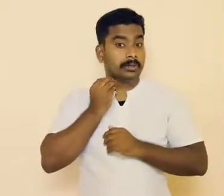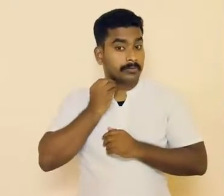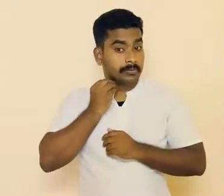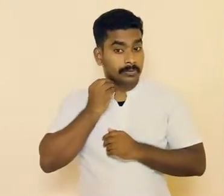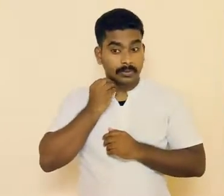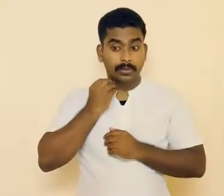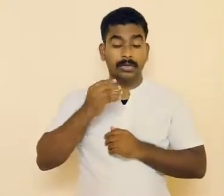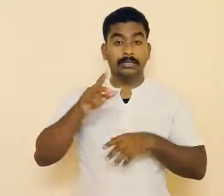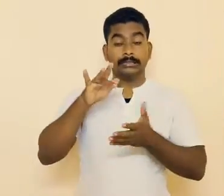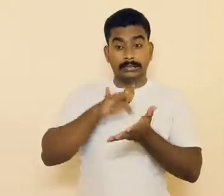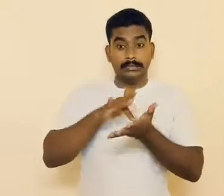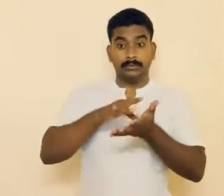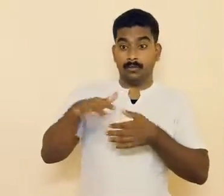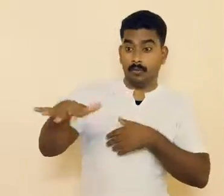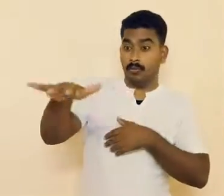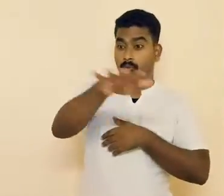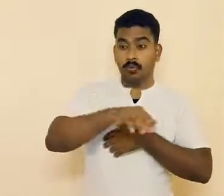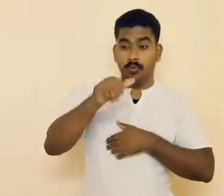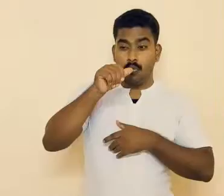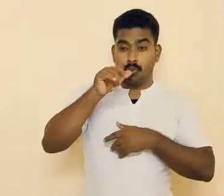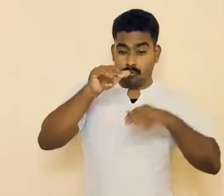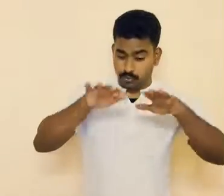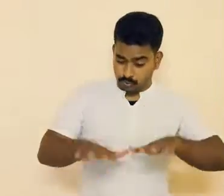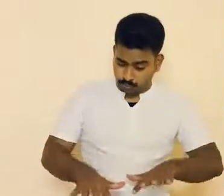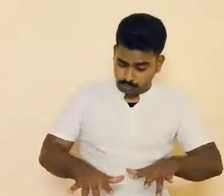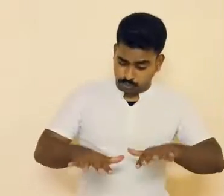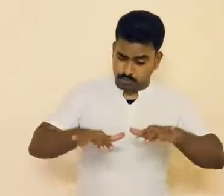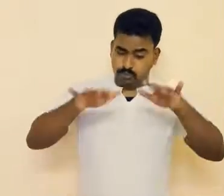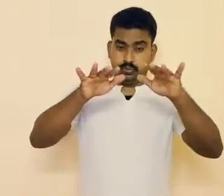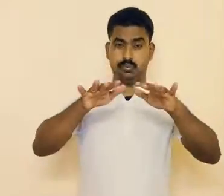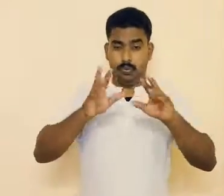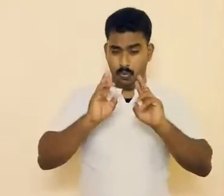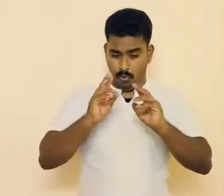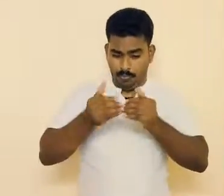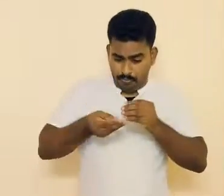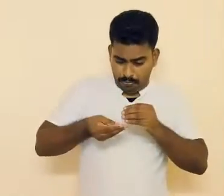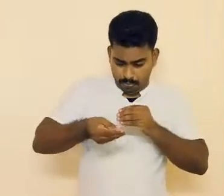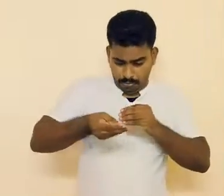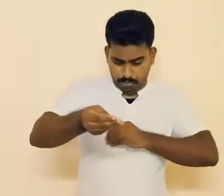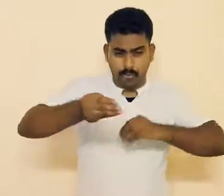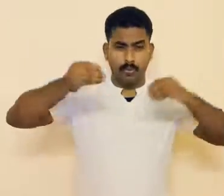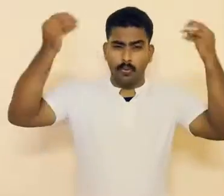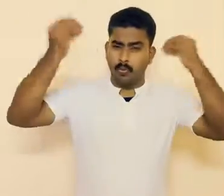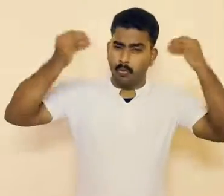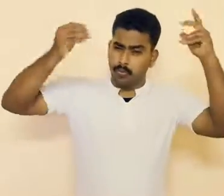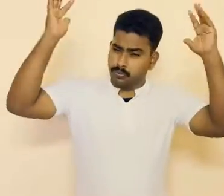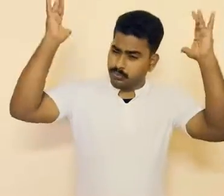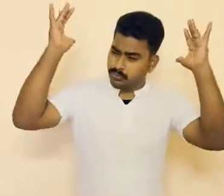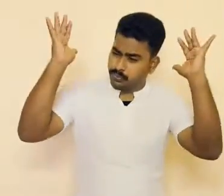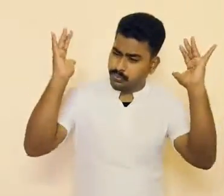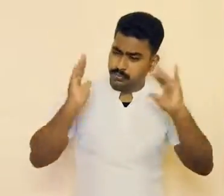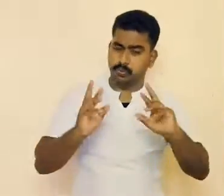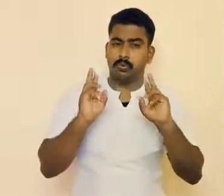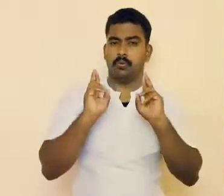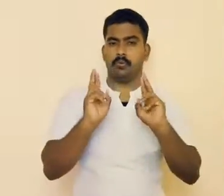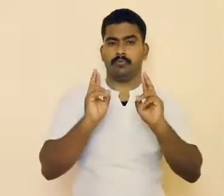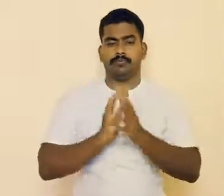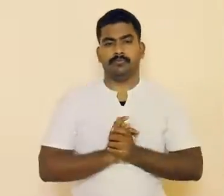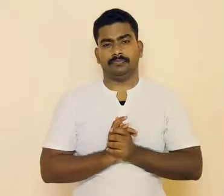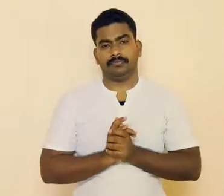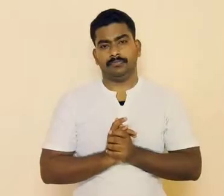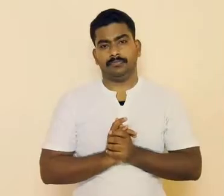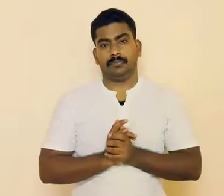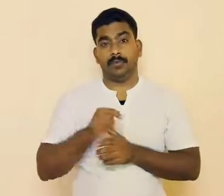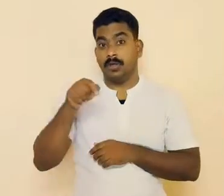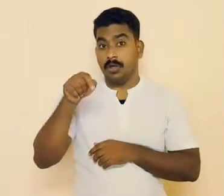തെക്കൻ കേരളത്തിൽ കനത്ത മഴ. തിരുവനന്തപുരത്ത് പല സ്ഥലങ്ങളിലും വെള്ളം കയറി. വരും